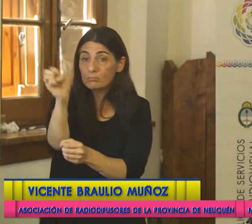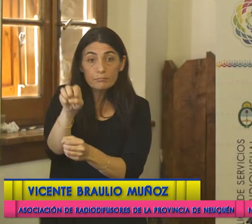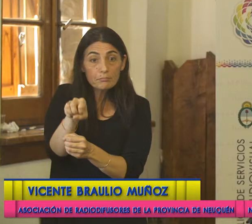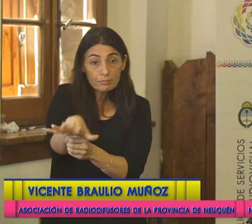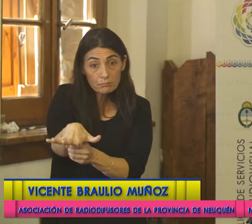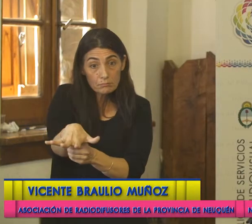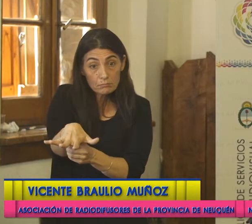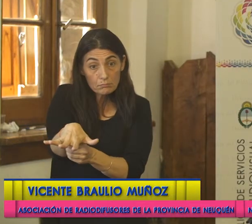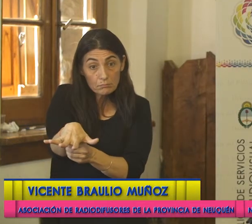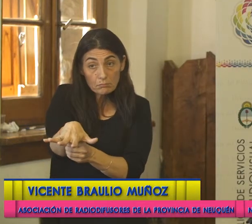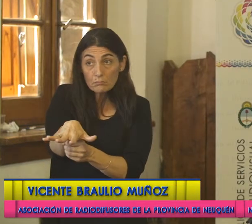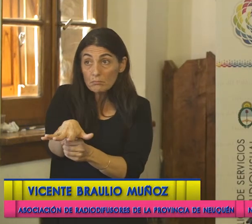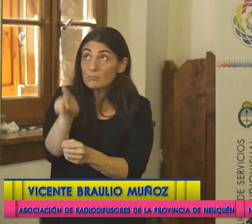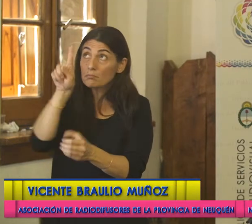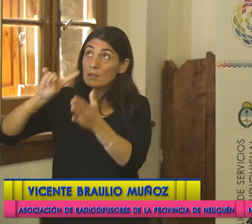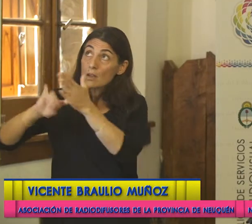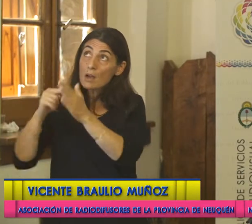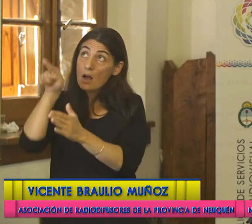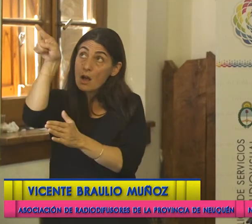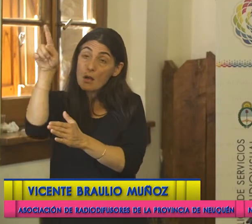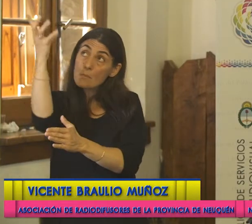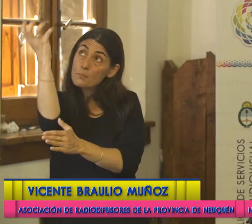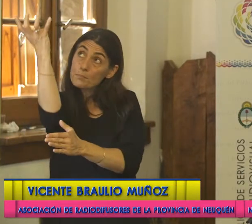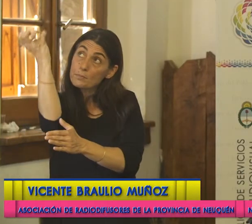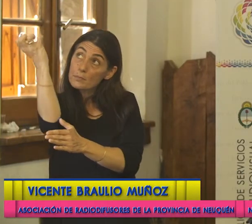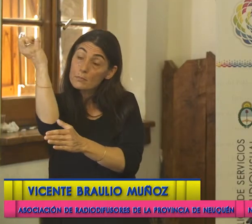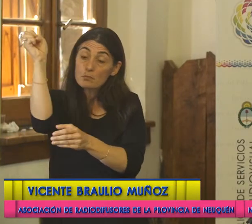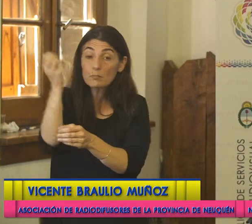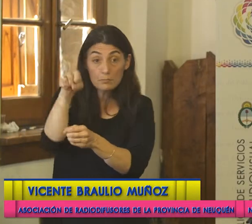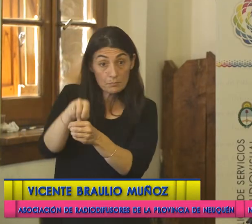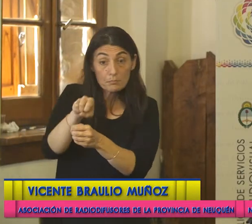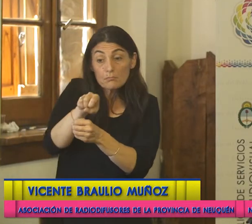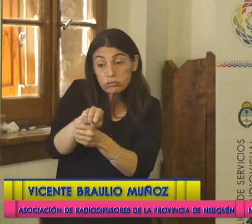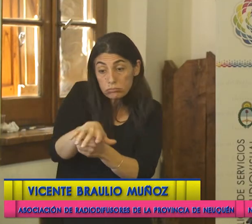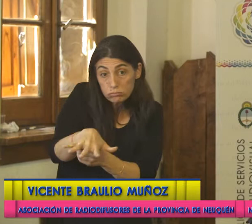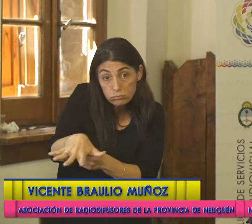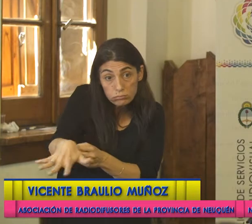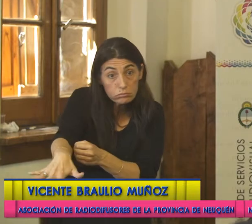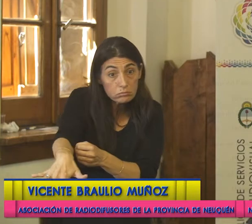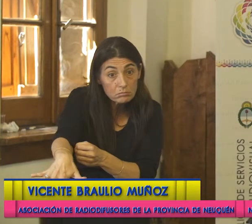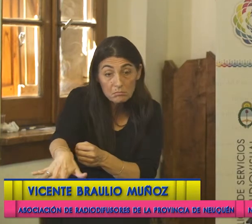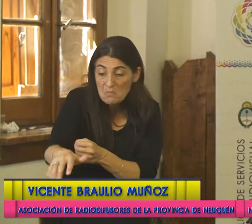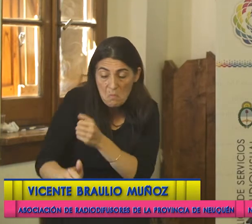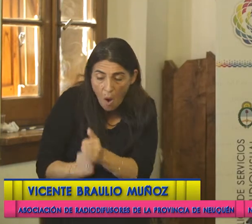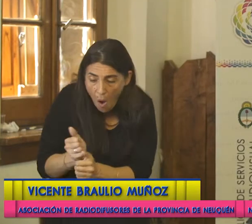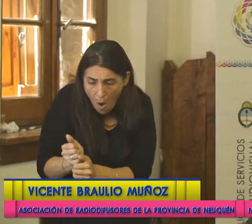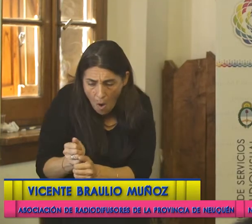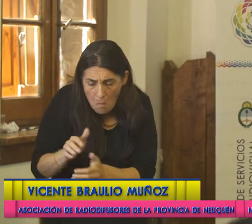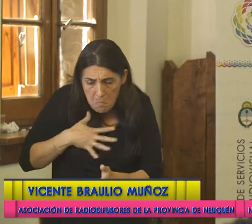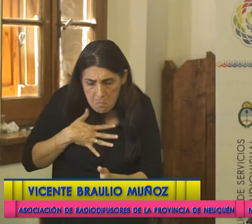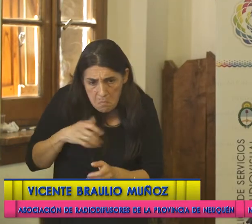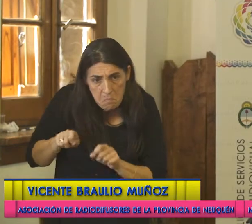alta potencia repitiendo totalmente la producción de esos medios desde buenos aires sin producción local